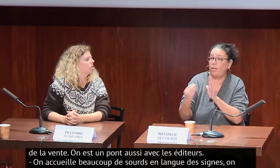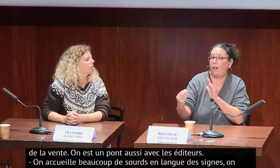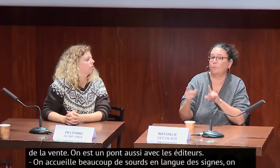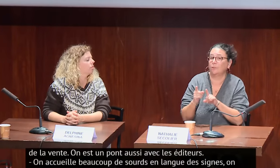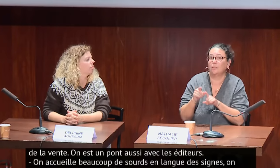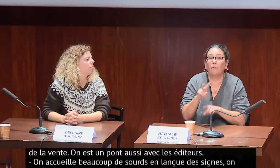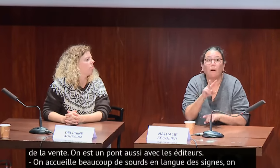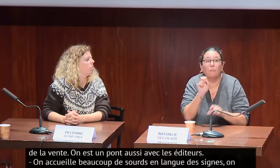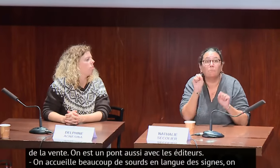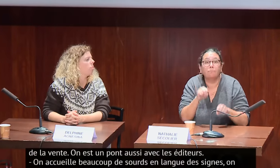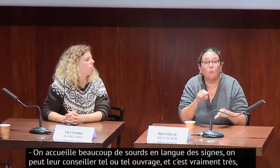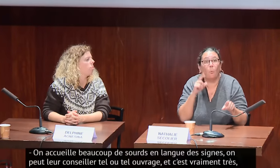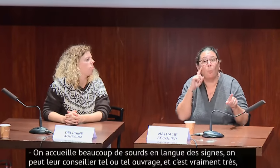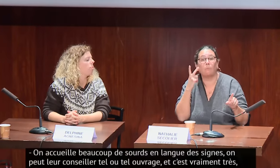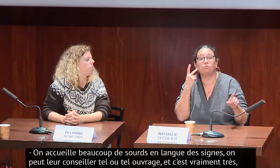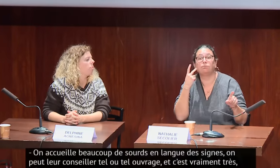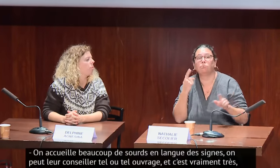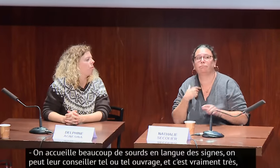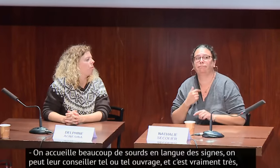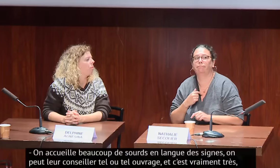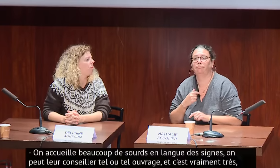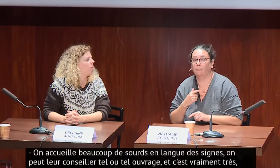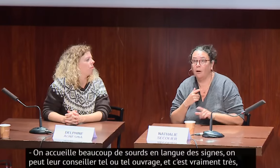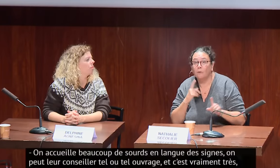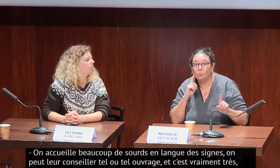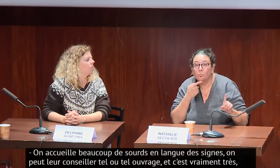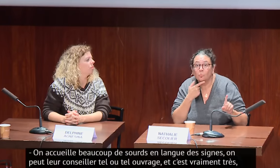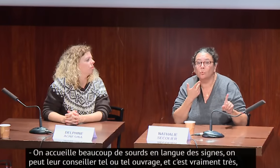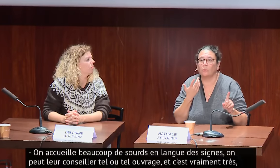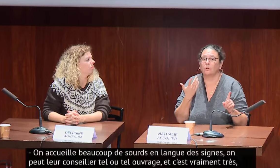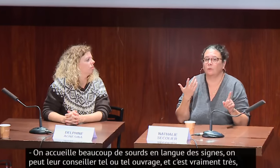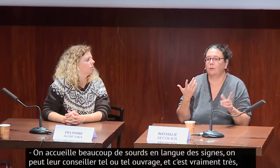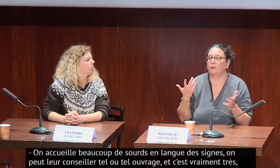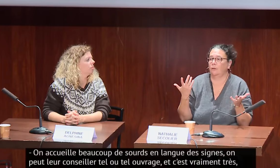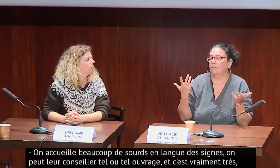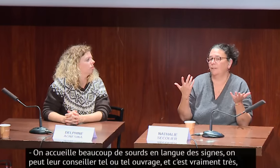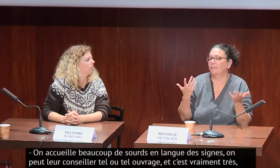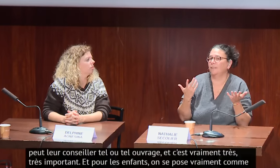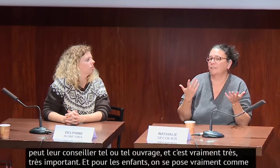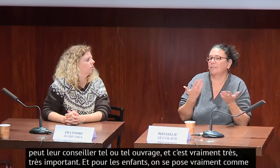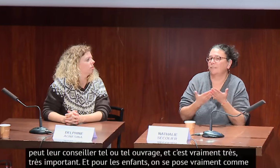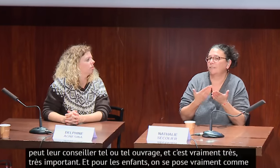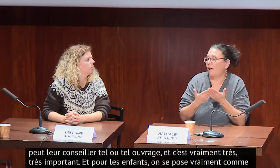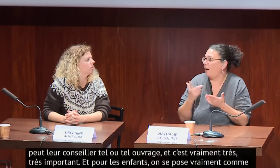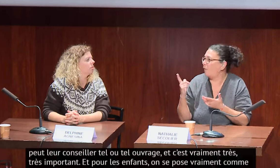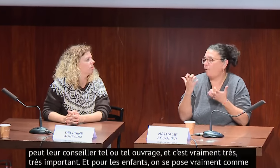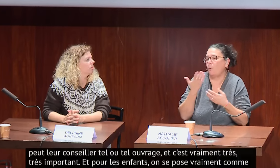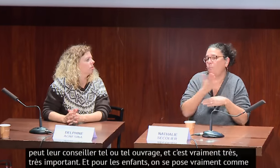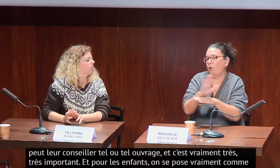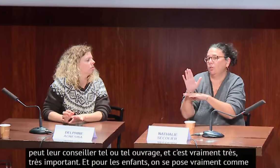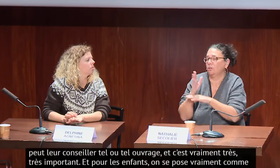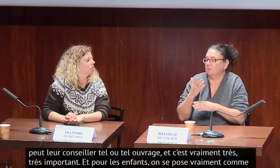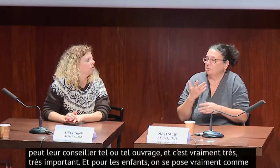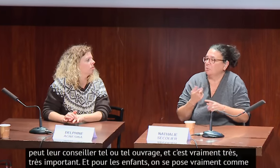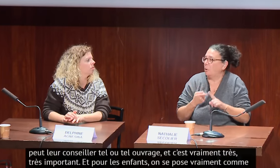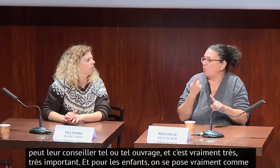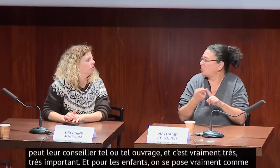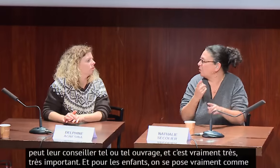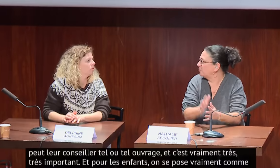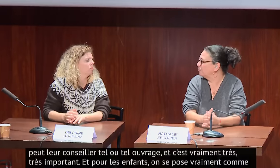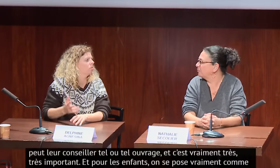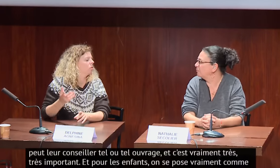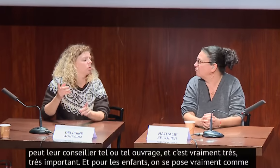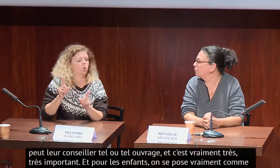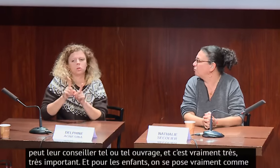très important. Et pour les enfants, on se pose vraiment comme un modèle. Et pour les enfants sourds, un libraire est forcément